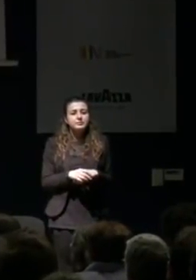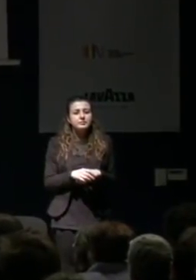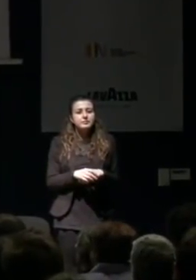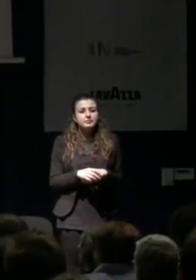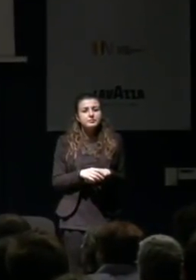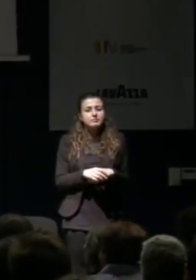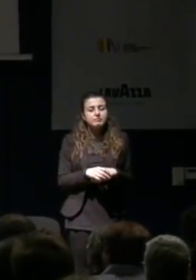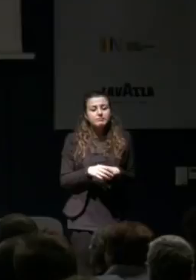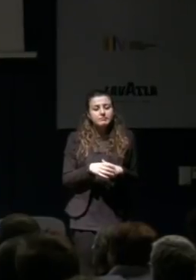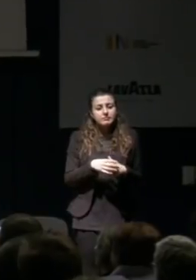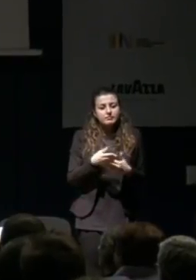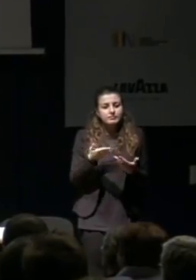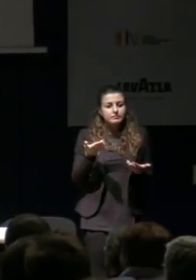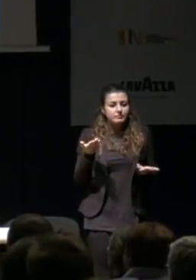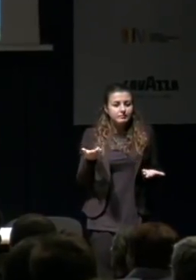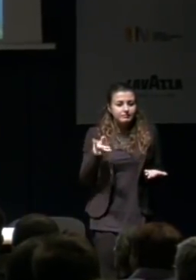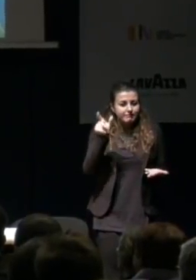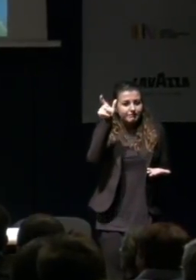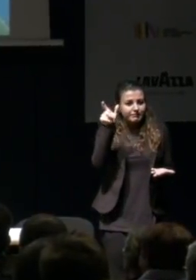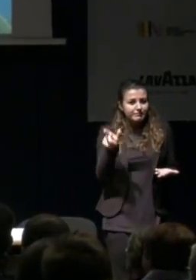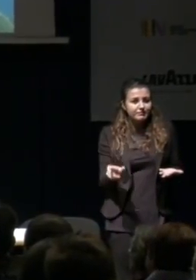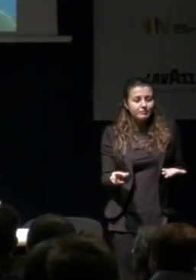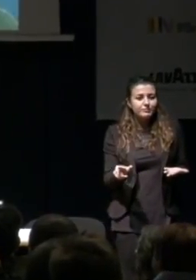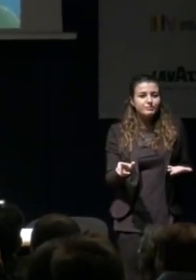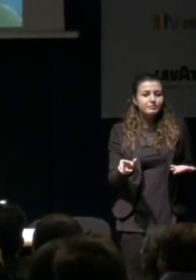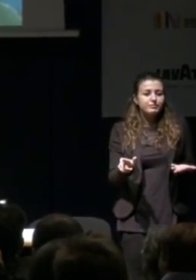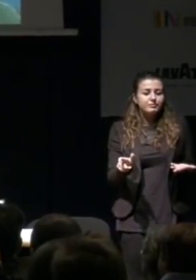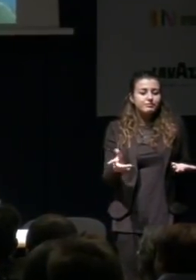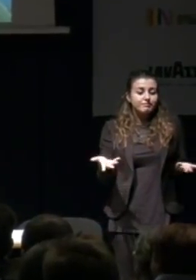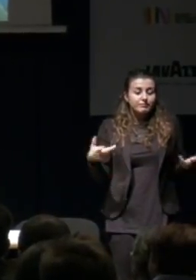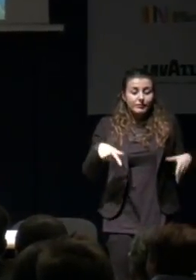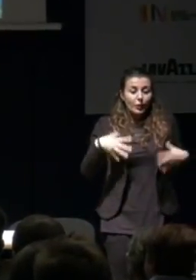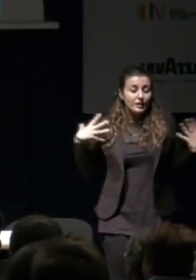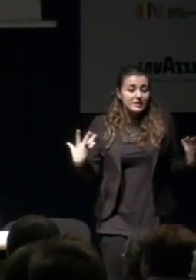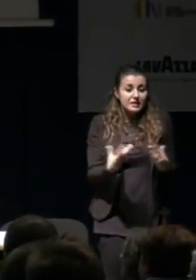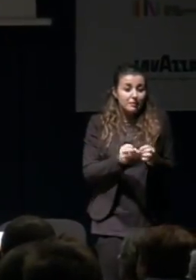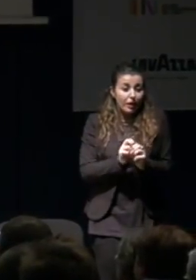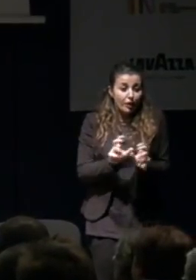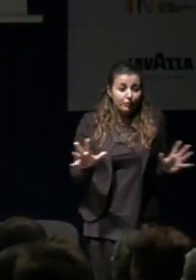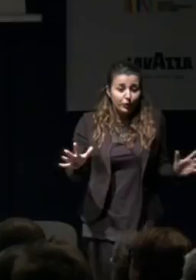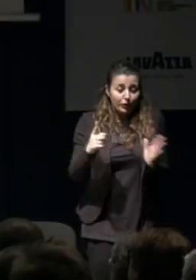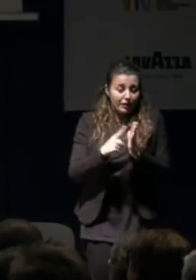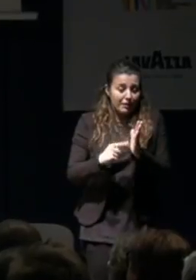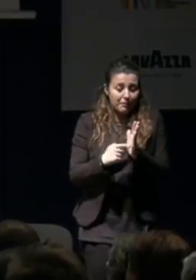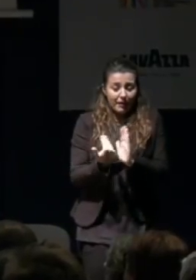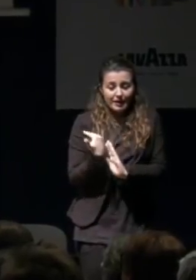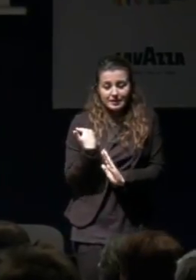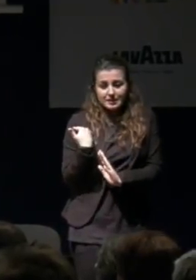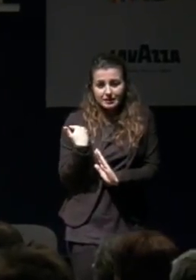che non è che non è più con noi da qualche mese